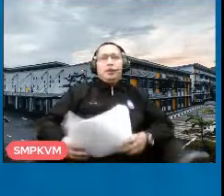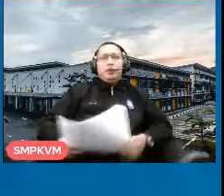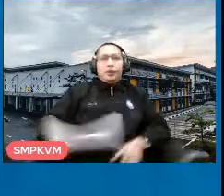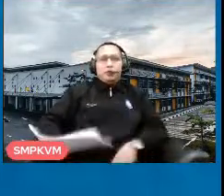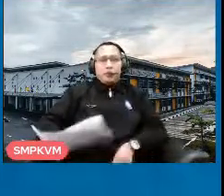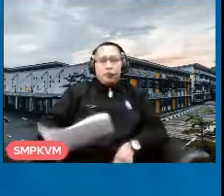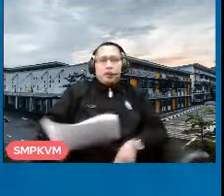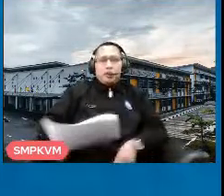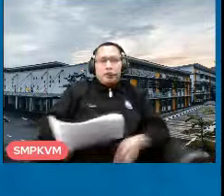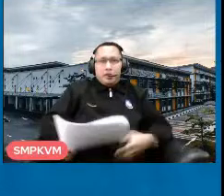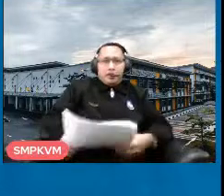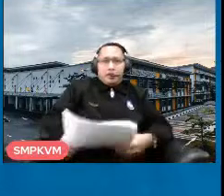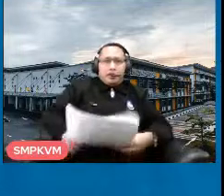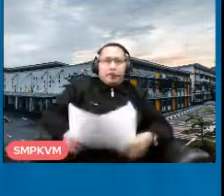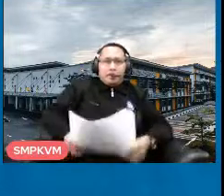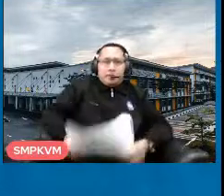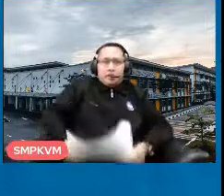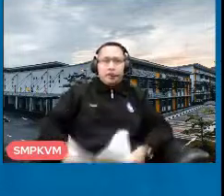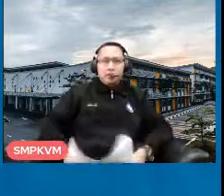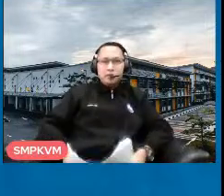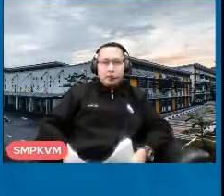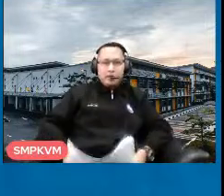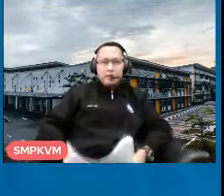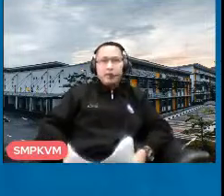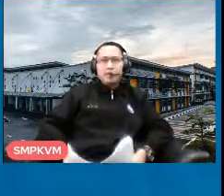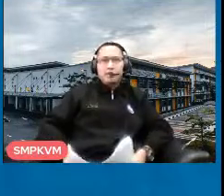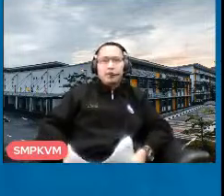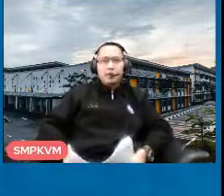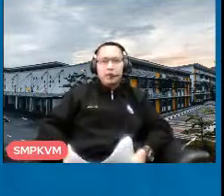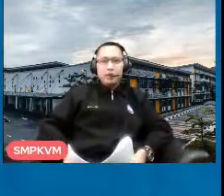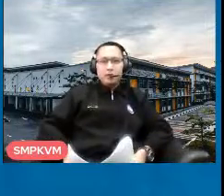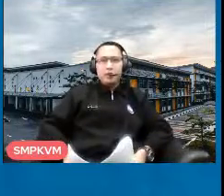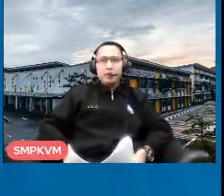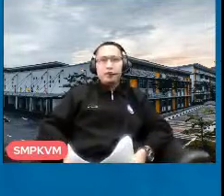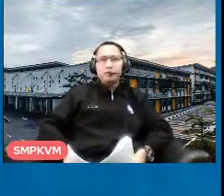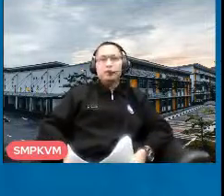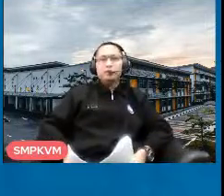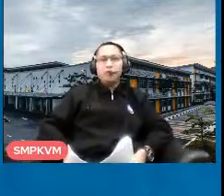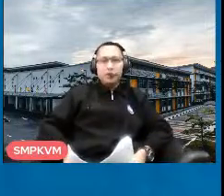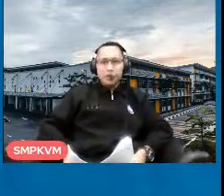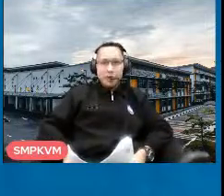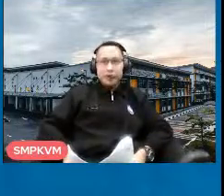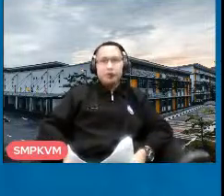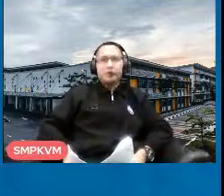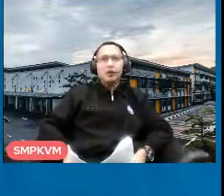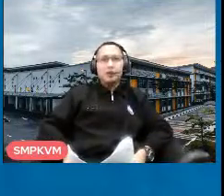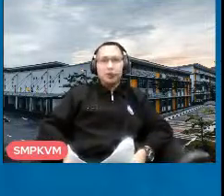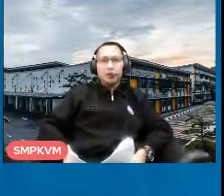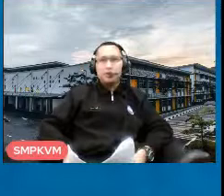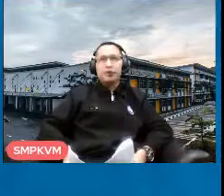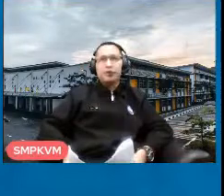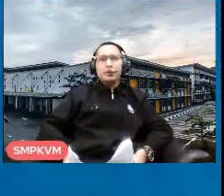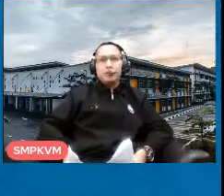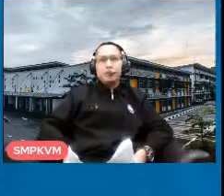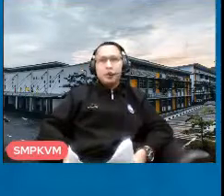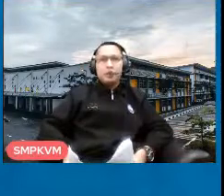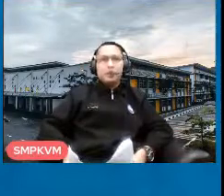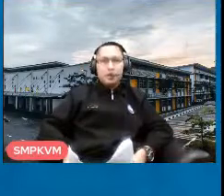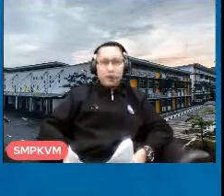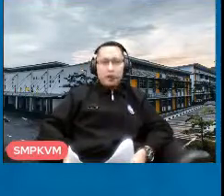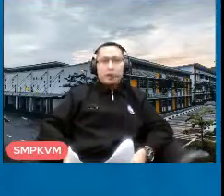ane cek bubadu dilantik cukup masih Haji Adek muka jatuh mancur Oke amandel